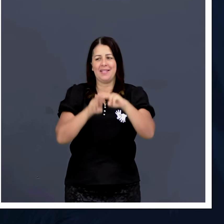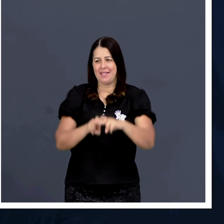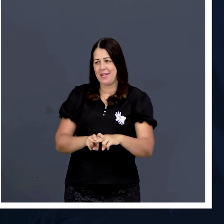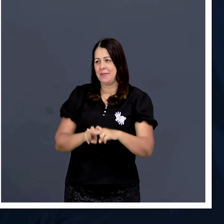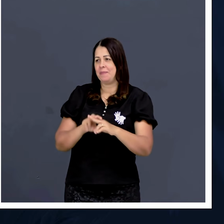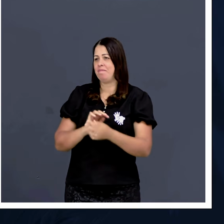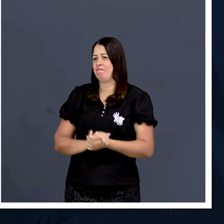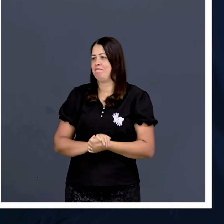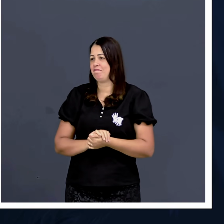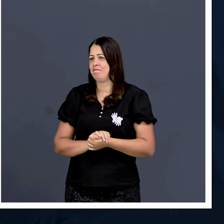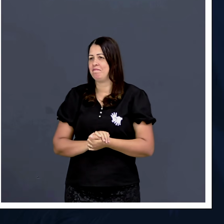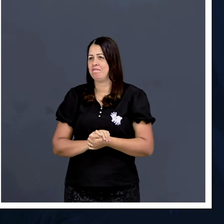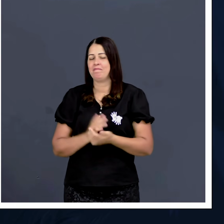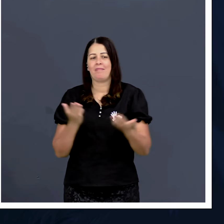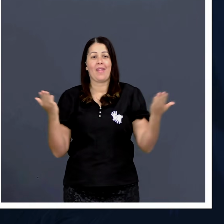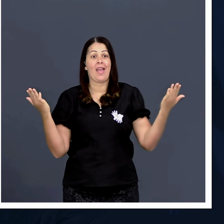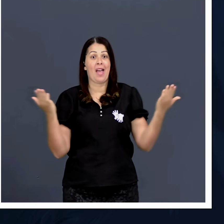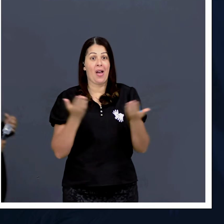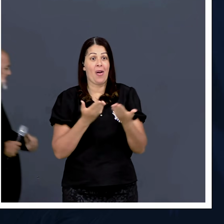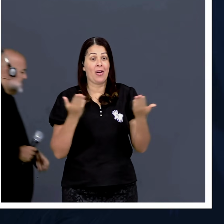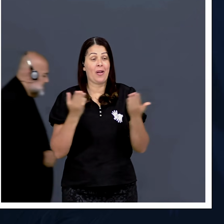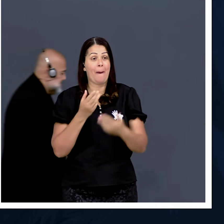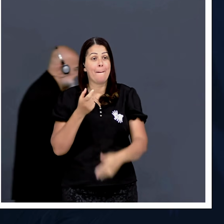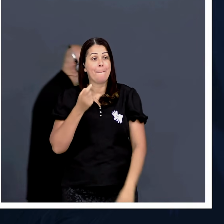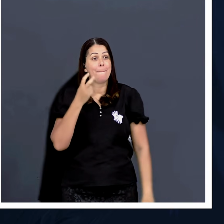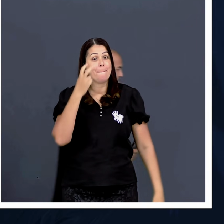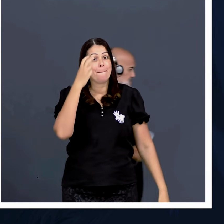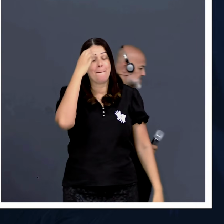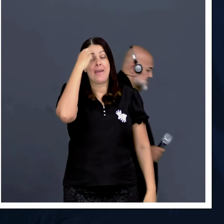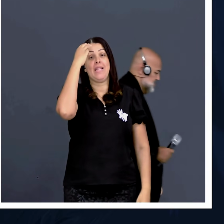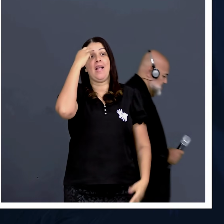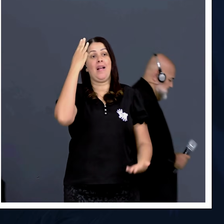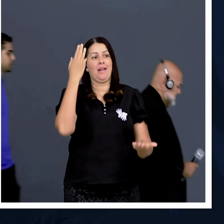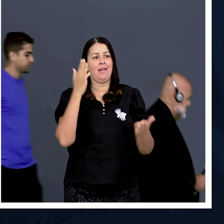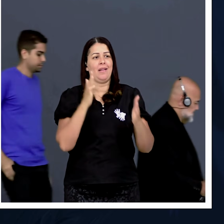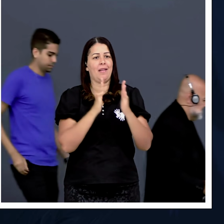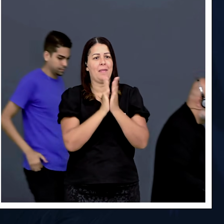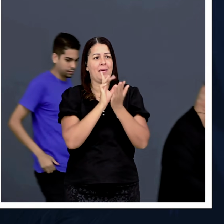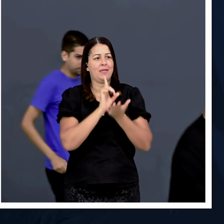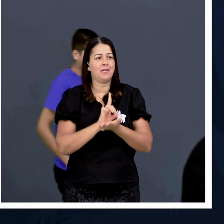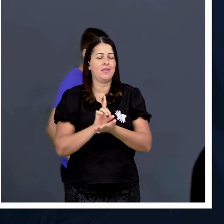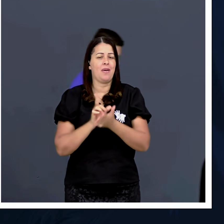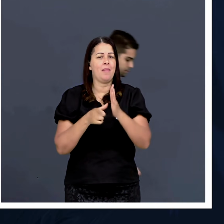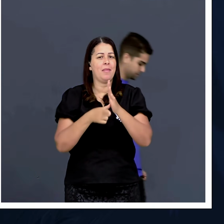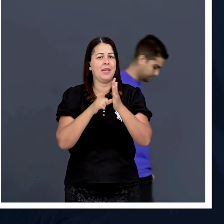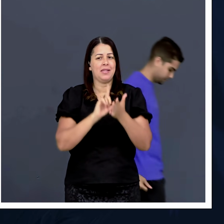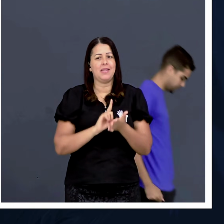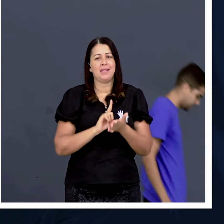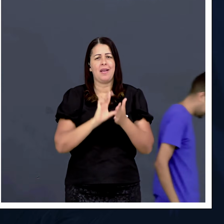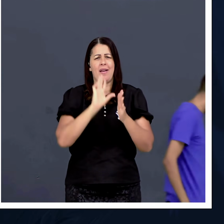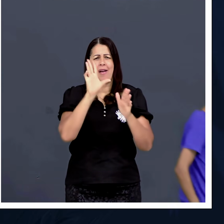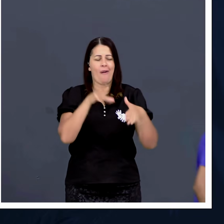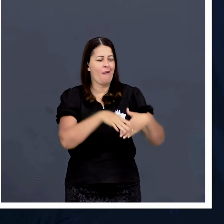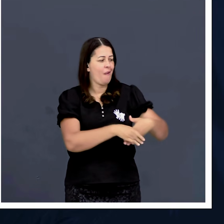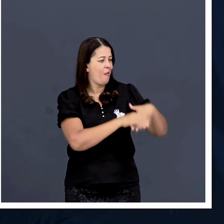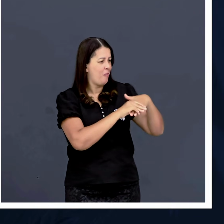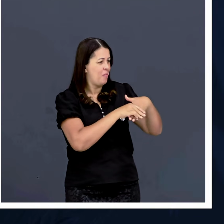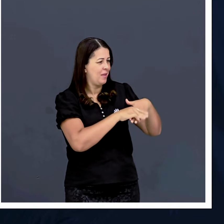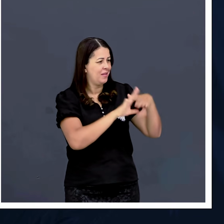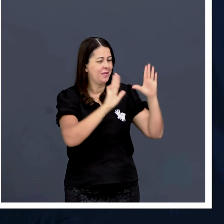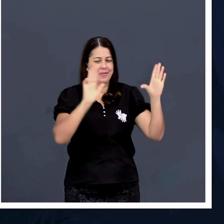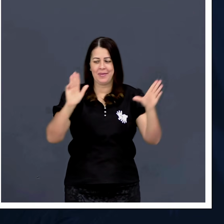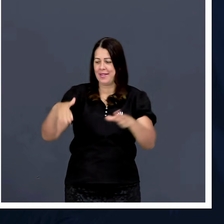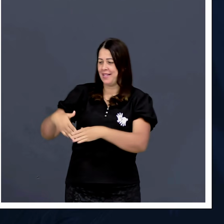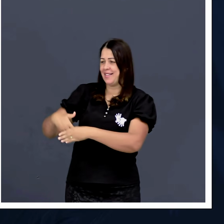instante. Nós vamos agora meditar na palavra do Senhor. Mas antes disso, cumprimente esse irmão que está ao